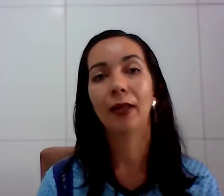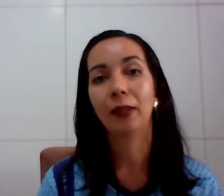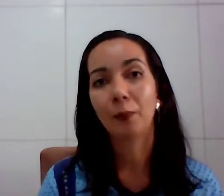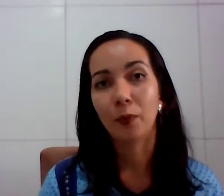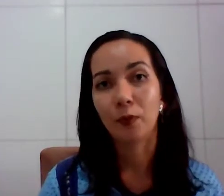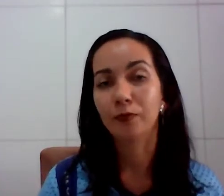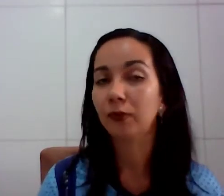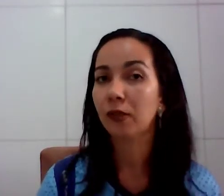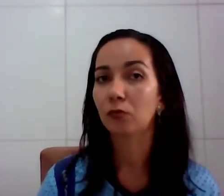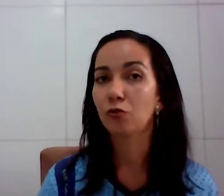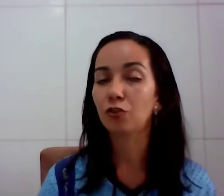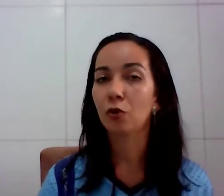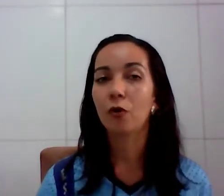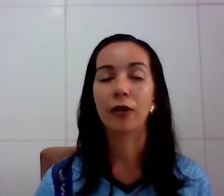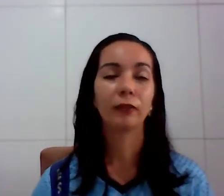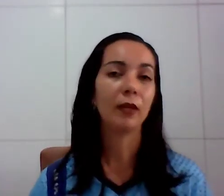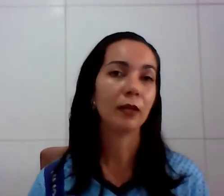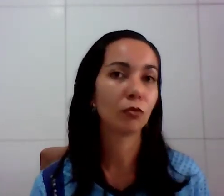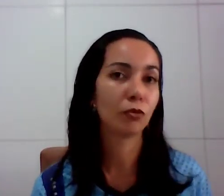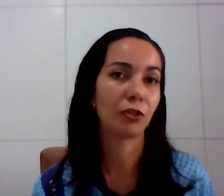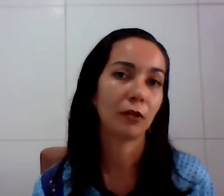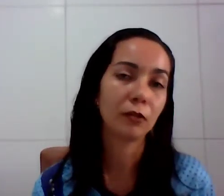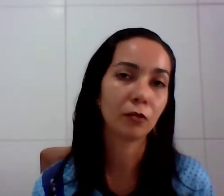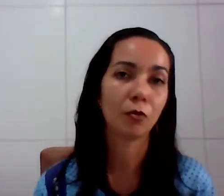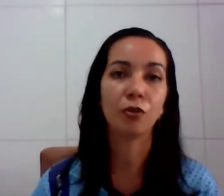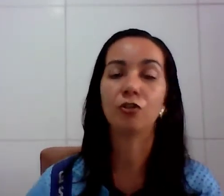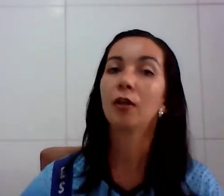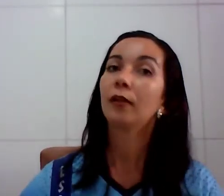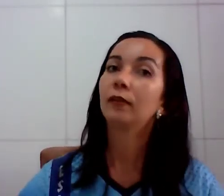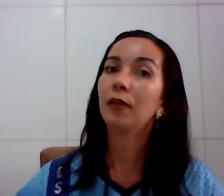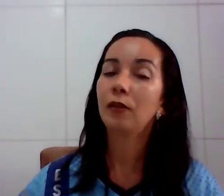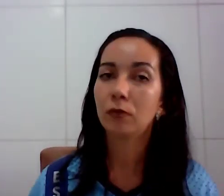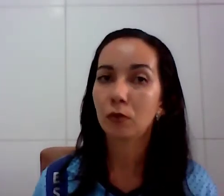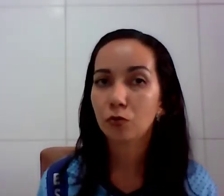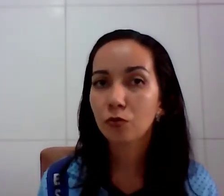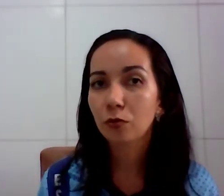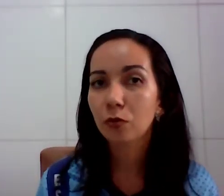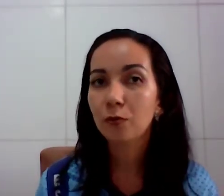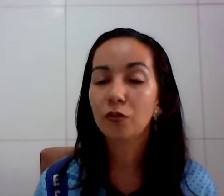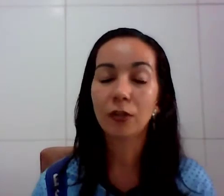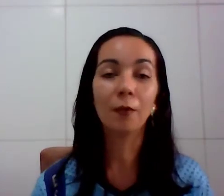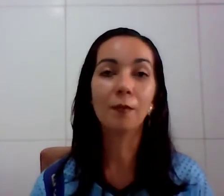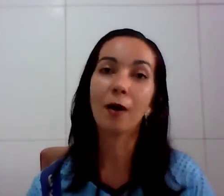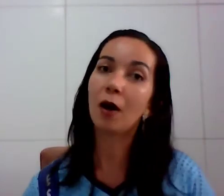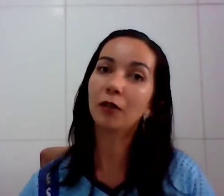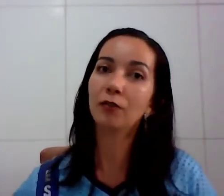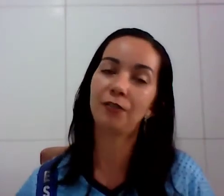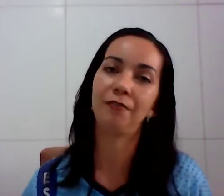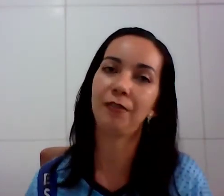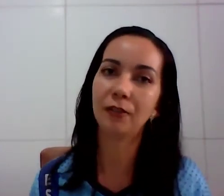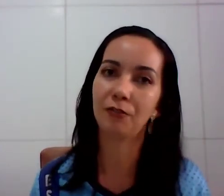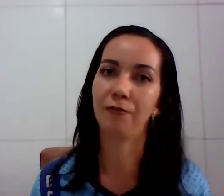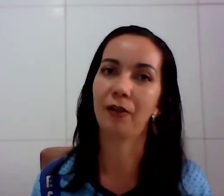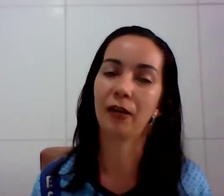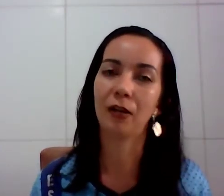Cada povo tem a sua história, tem as suas tradições, tem os seus costumes, tem um modo de vida diferente,